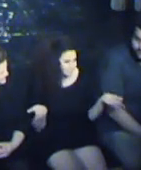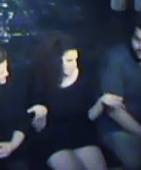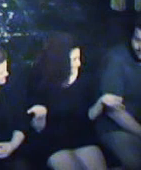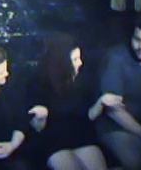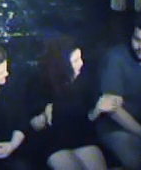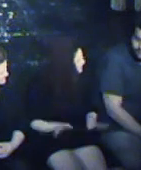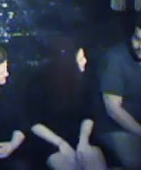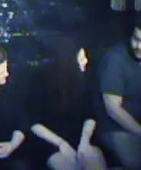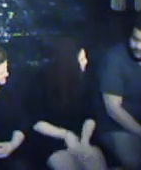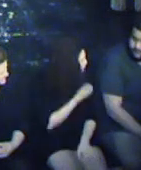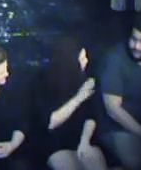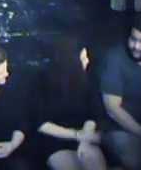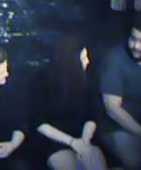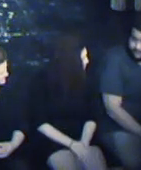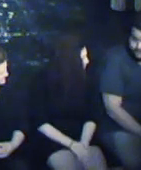Uf, bueno.